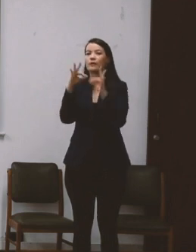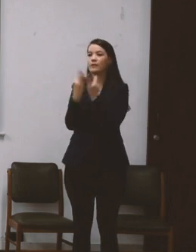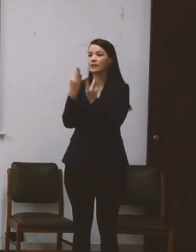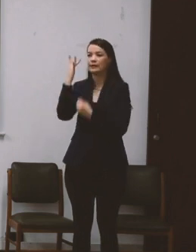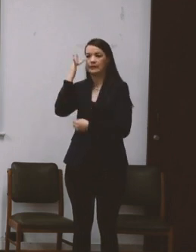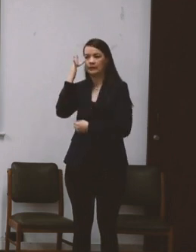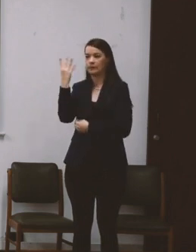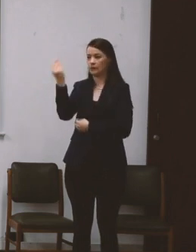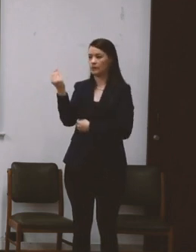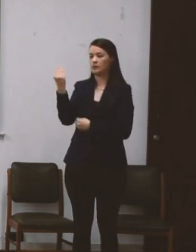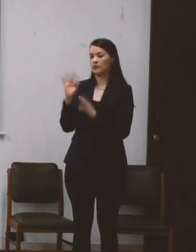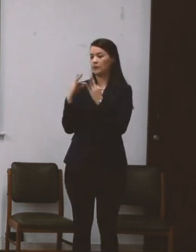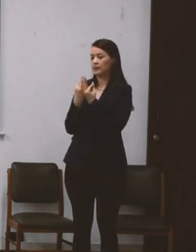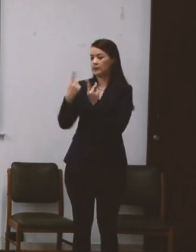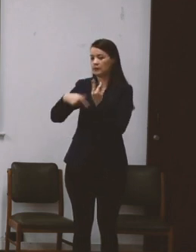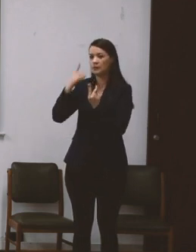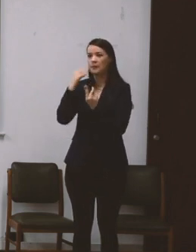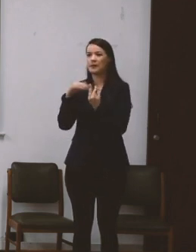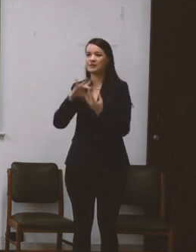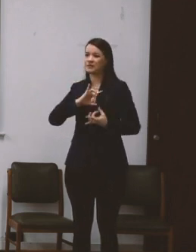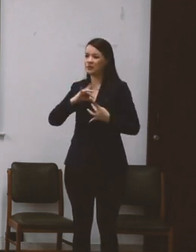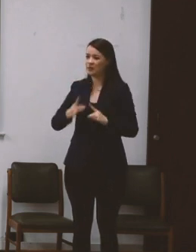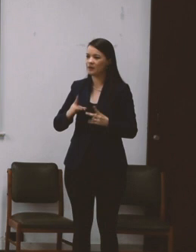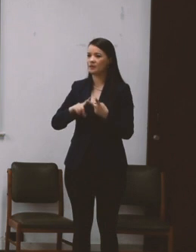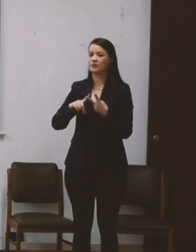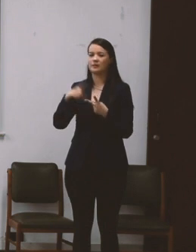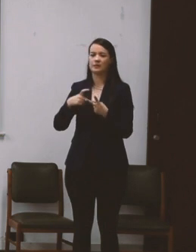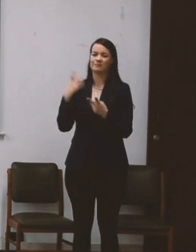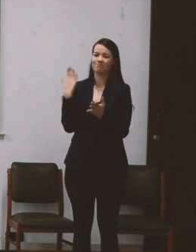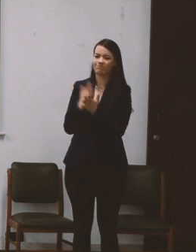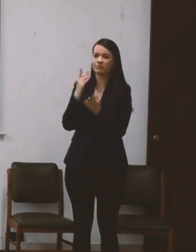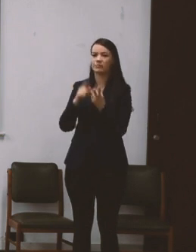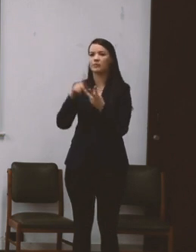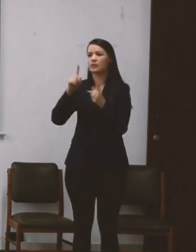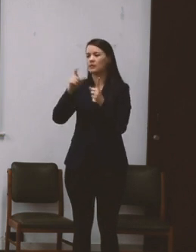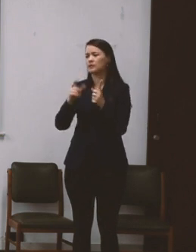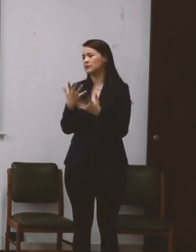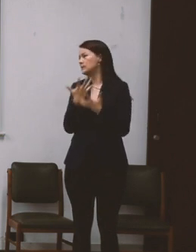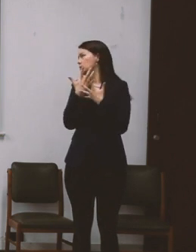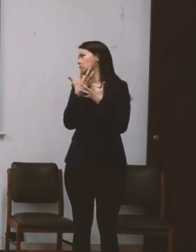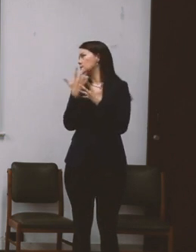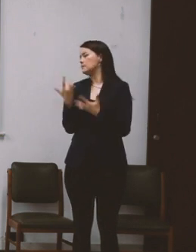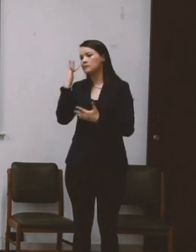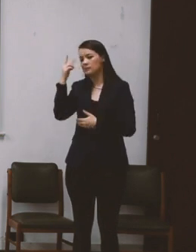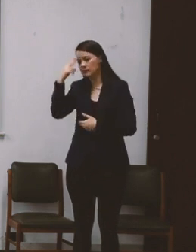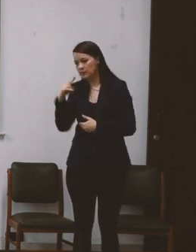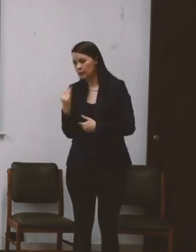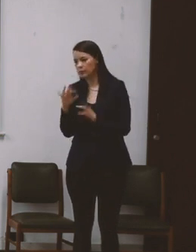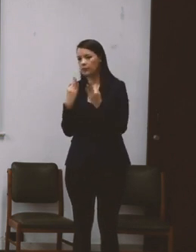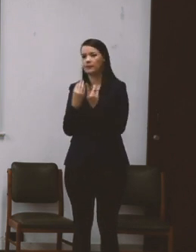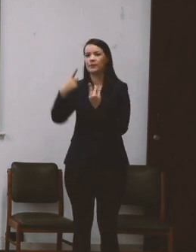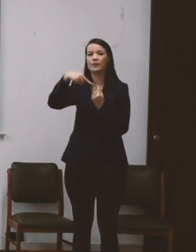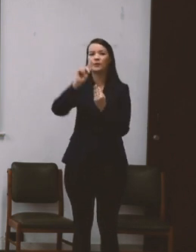Down usualmente se describen a través del duelo, la tragedia, el menosprecio y la vergüenza. Vivimos en una sociedad